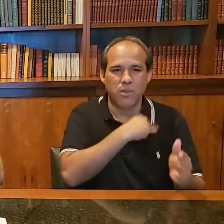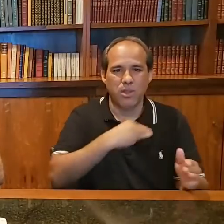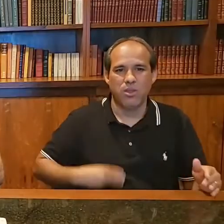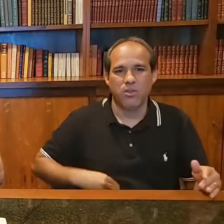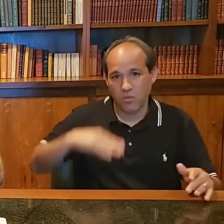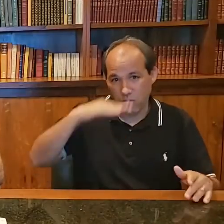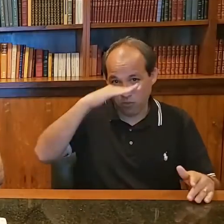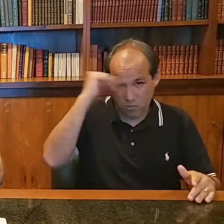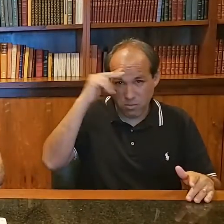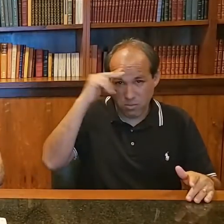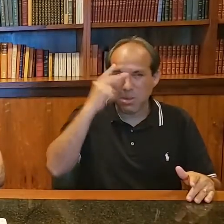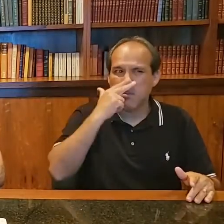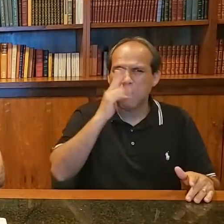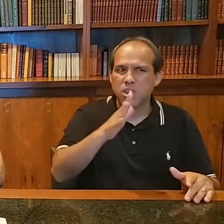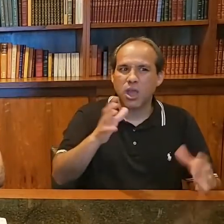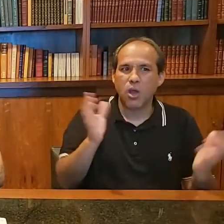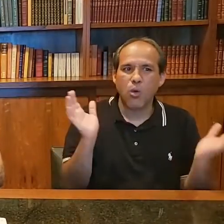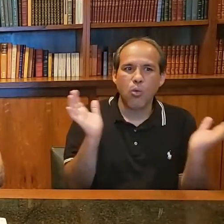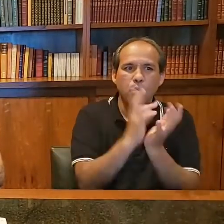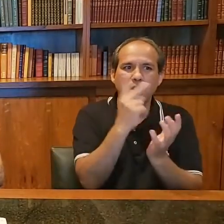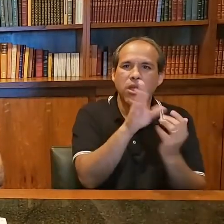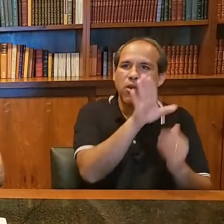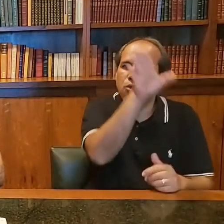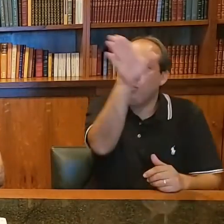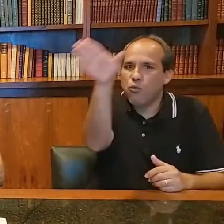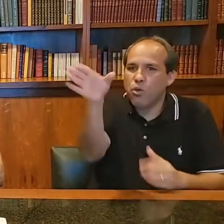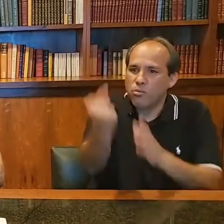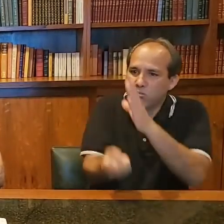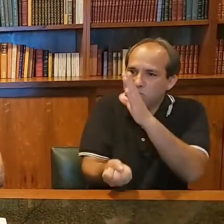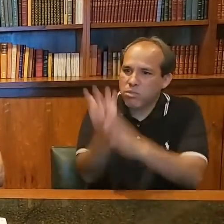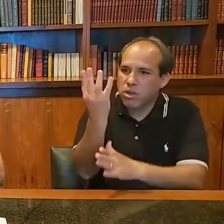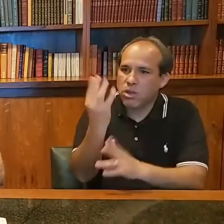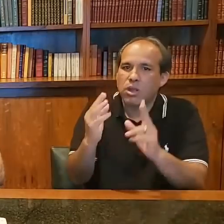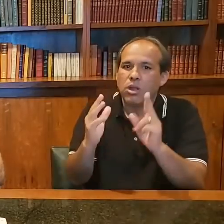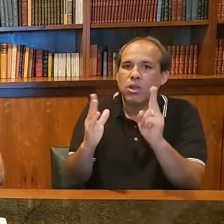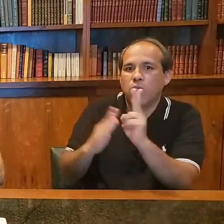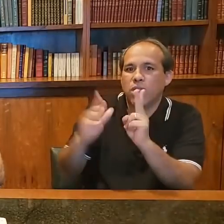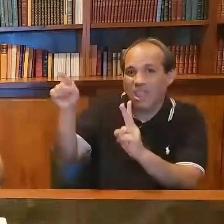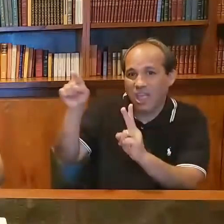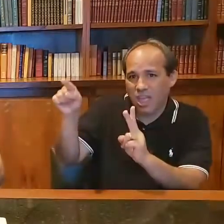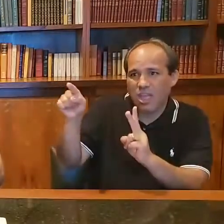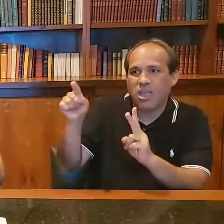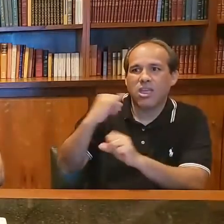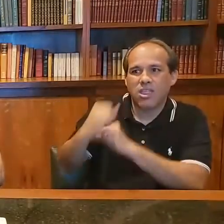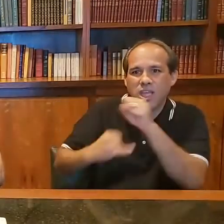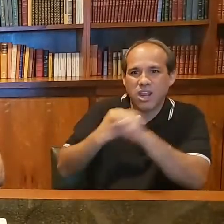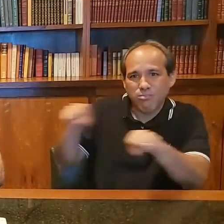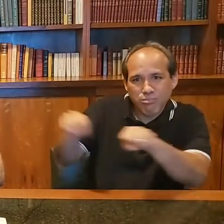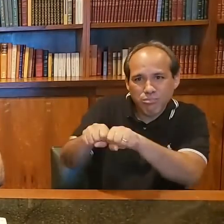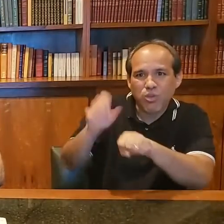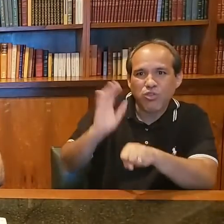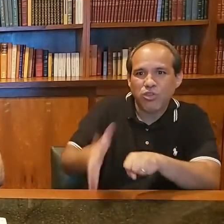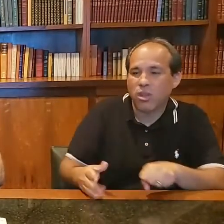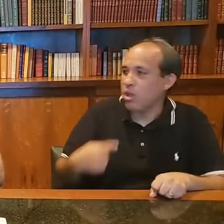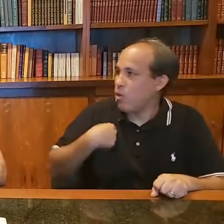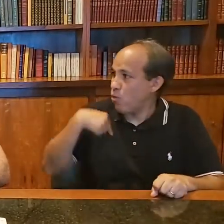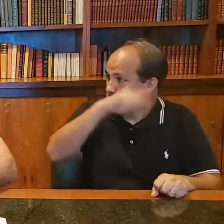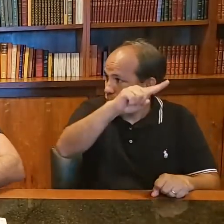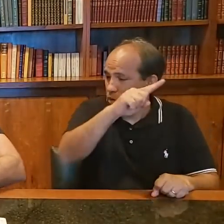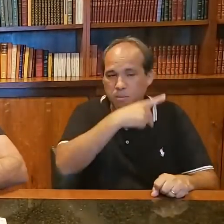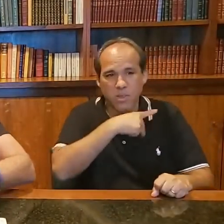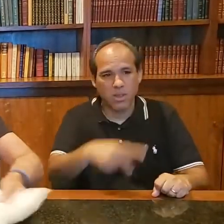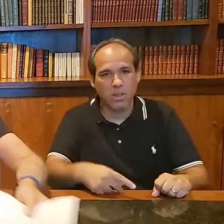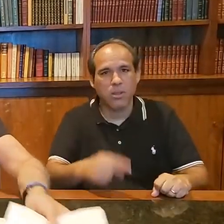instalar a internet lá nessa aldeia dos tucanos. Presidente, eu estive em Maranhão agora. Sim. É, lá no interior do Maranhão,